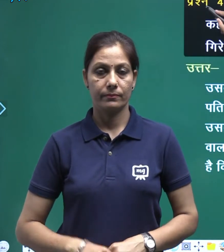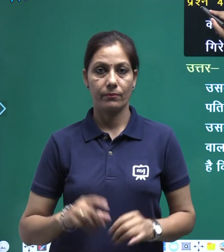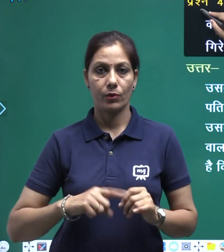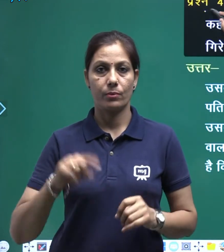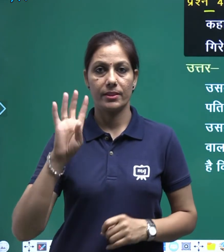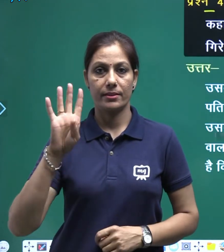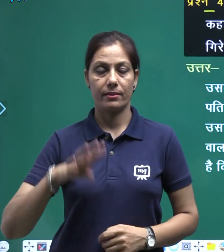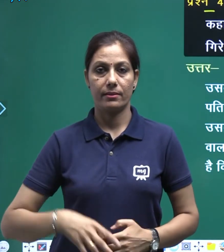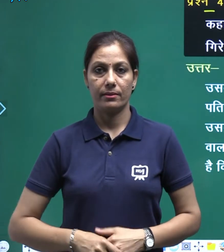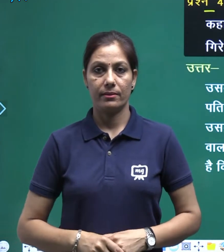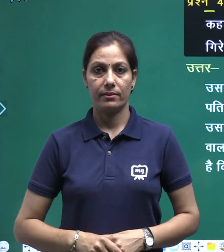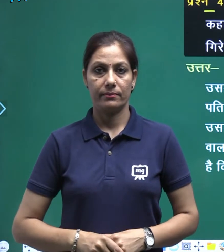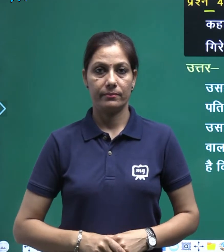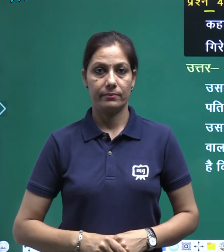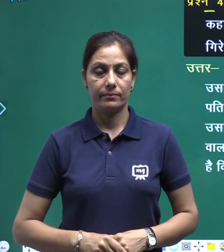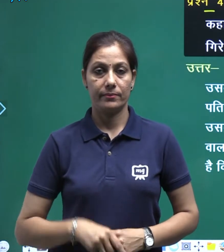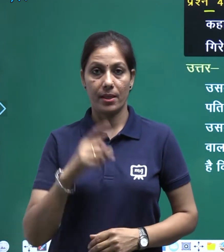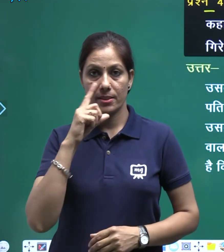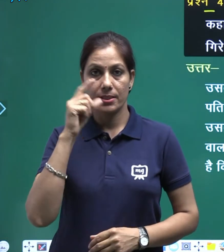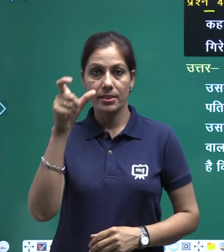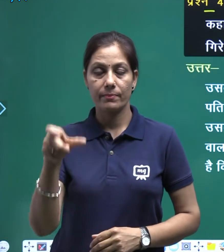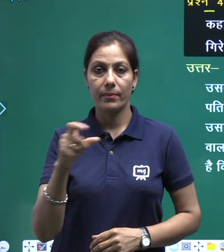प्रश्न 4, चंपा ने